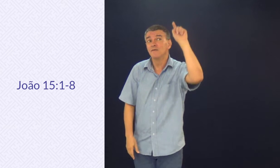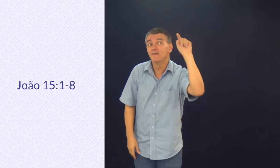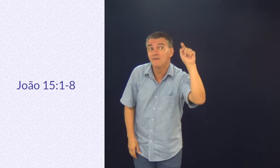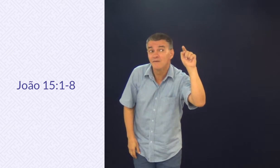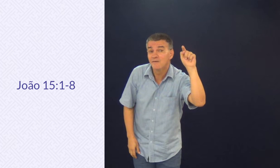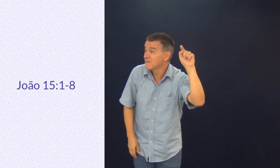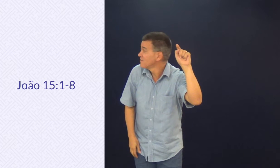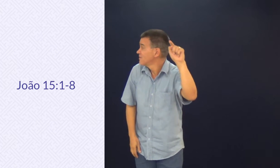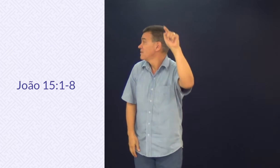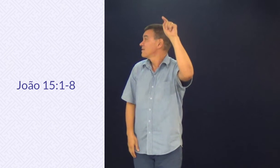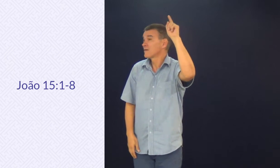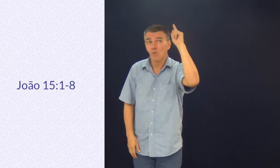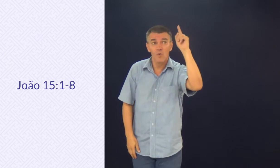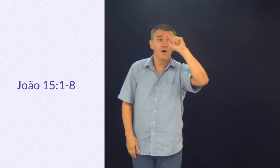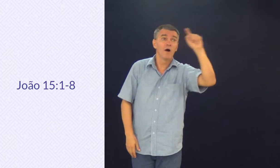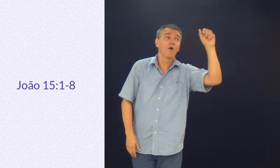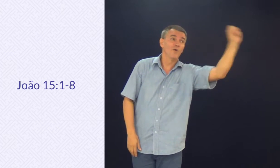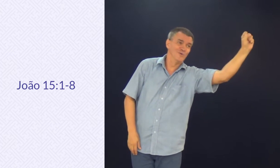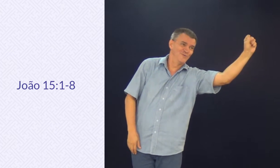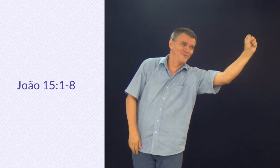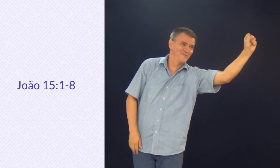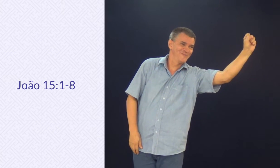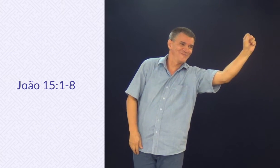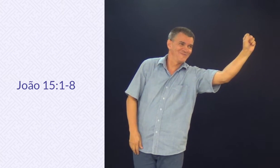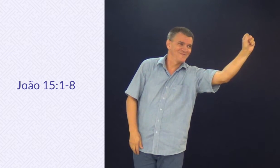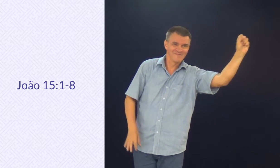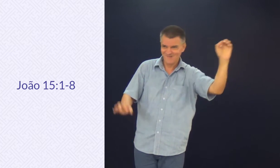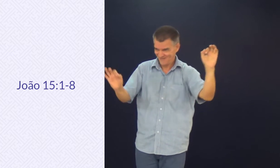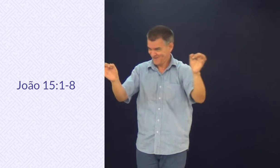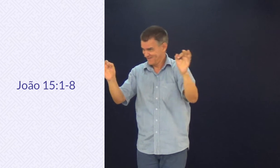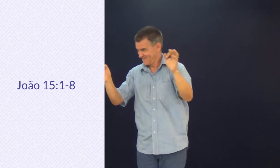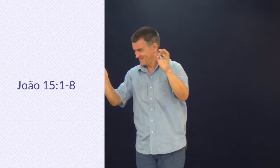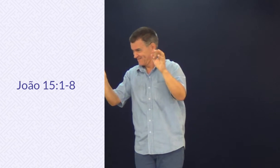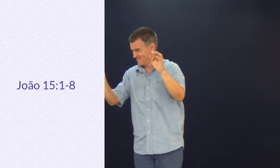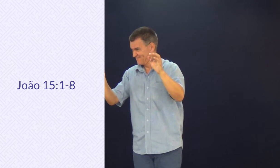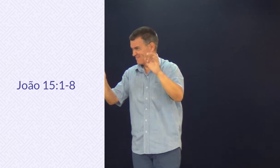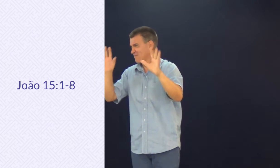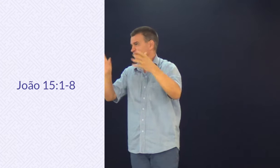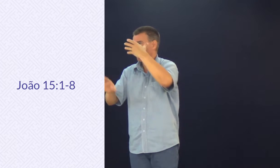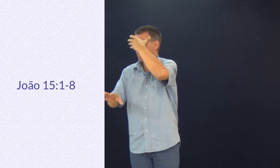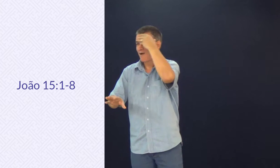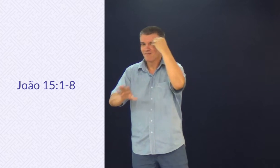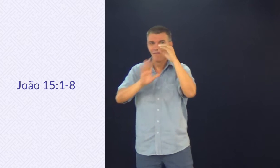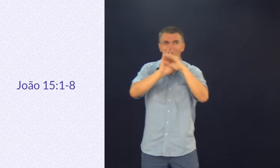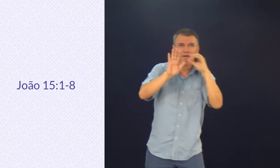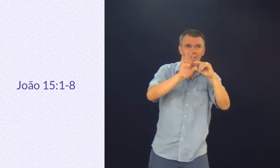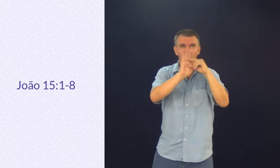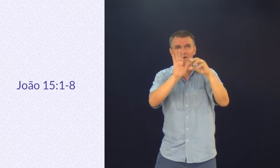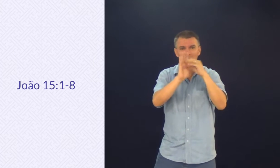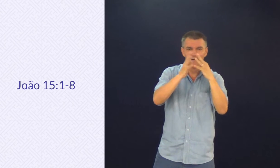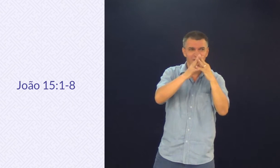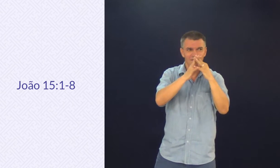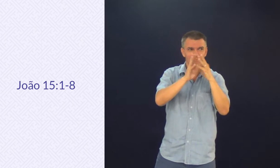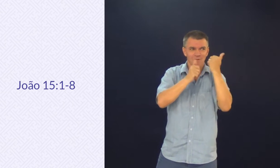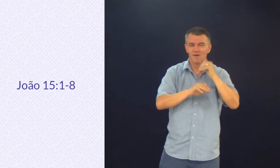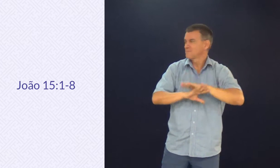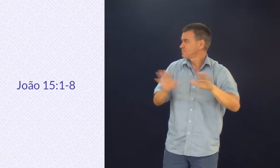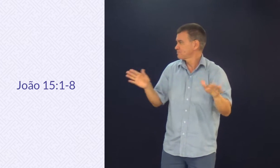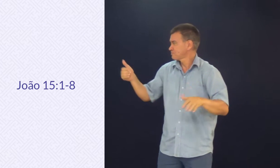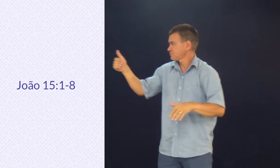15 11 a 8 certo é mais fácil para analisar o zé capítulo vai ser ou